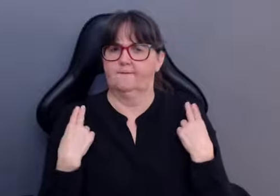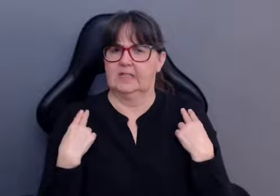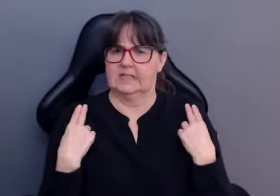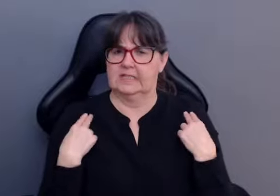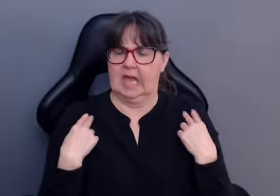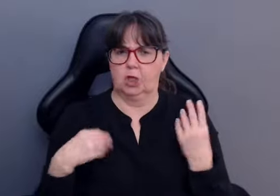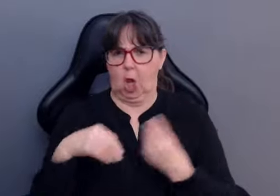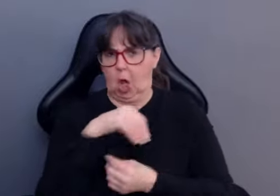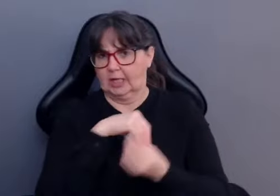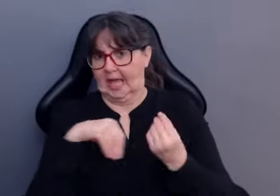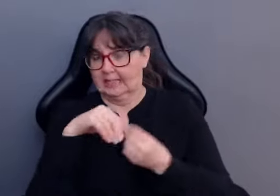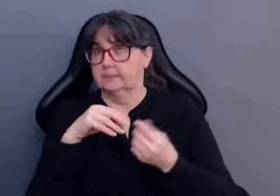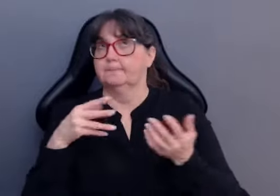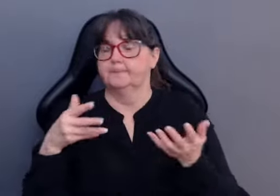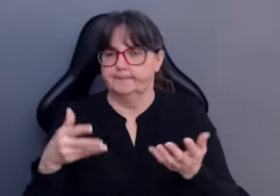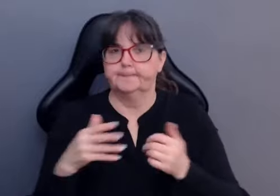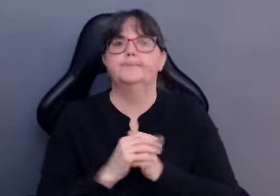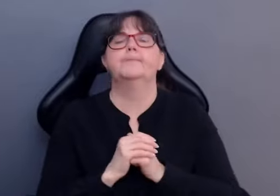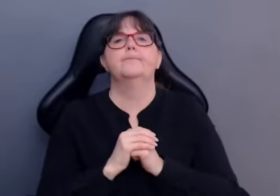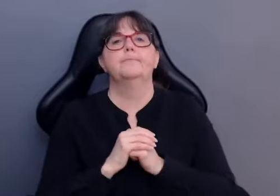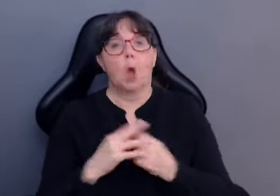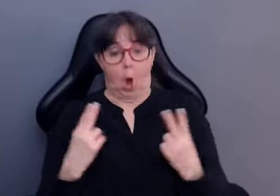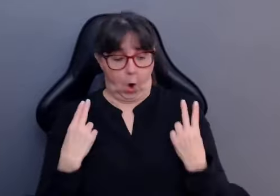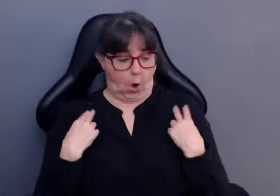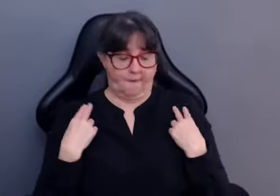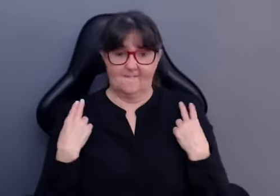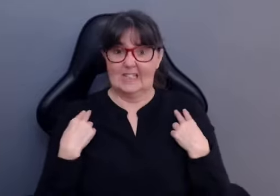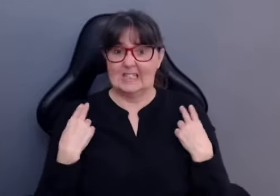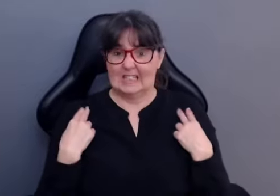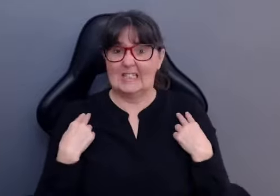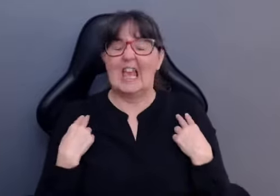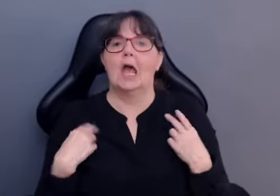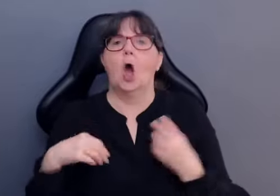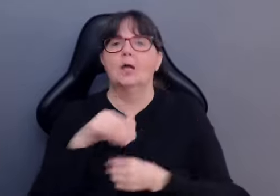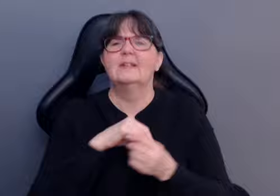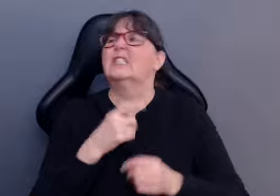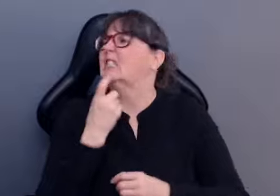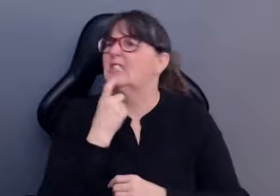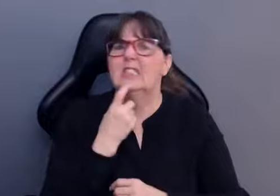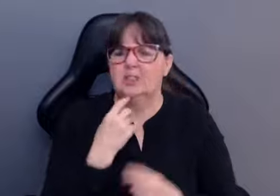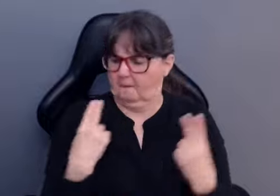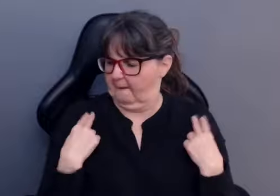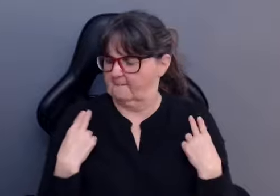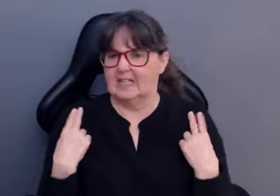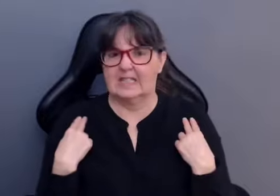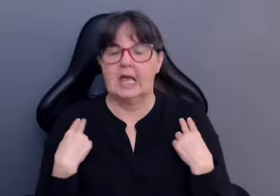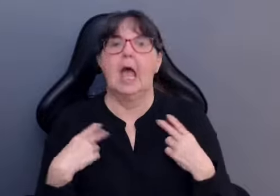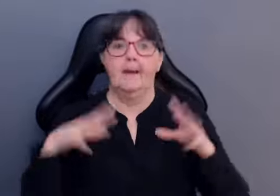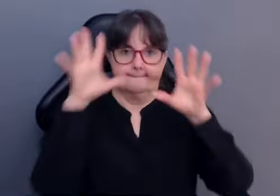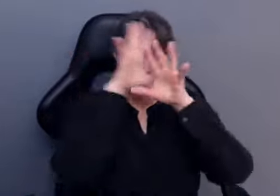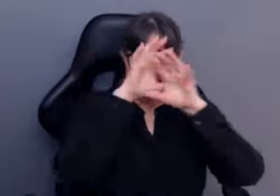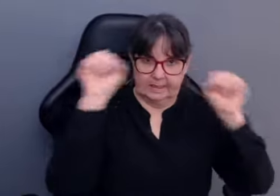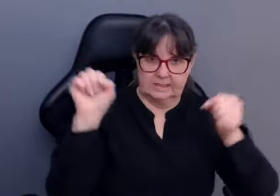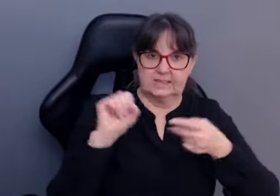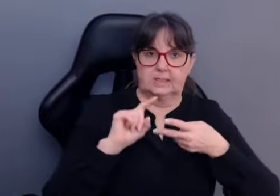l'organisme. Les officiers de l'organisme sont le président, le vice-président,